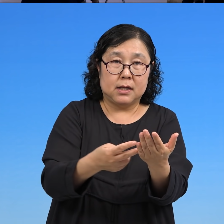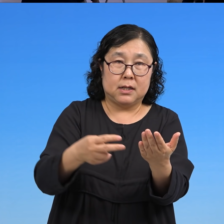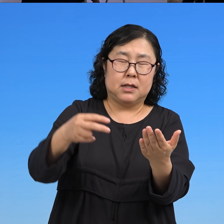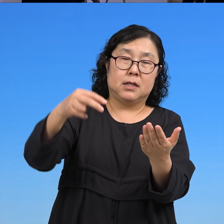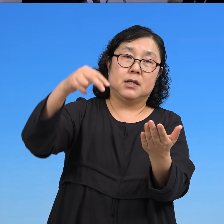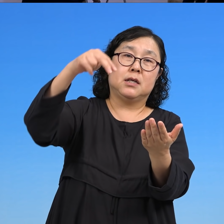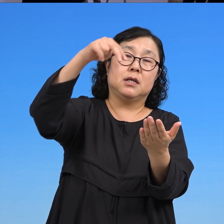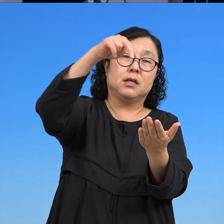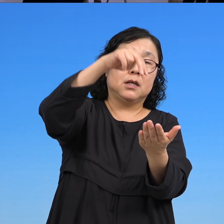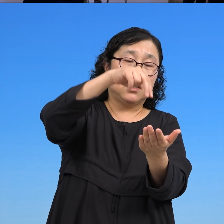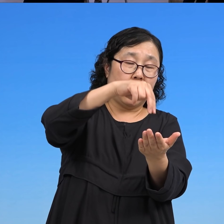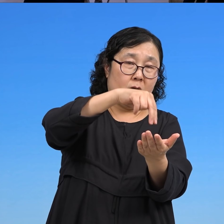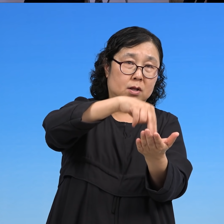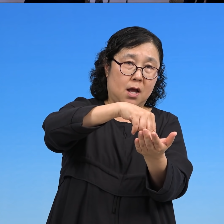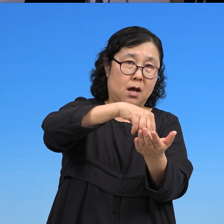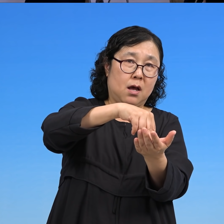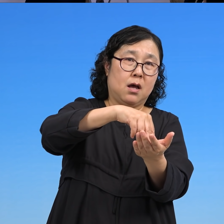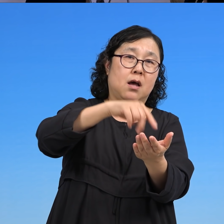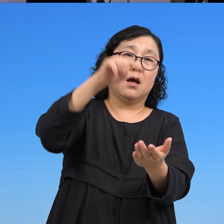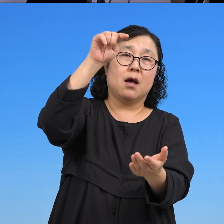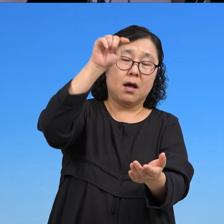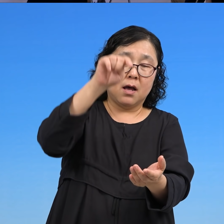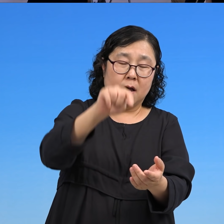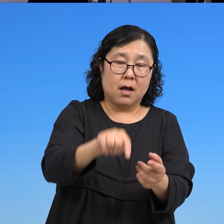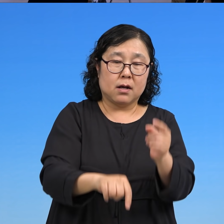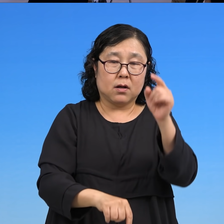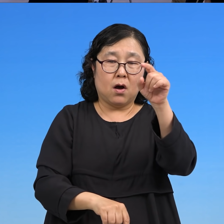일어나 걸어라